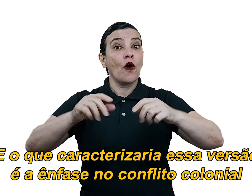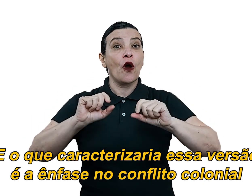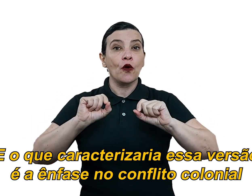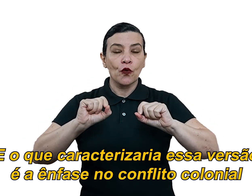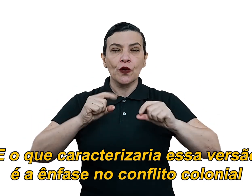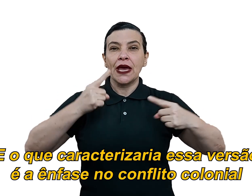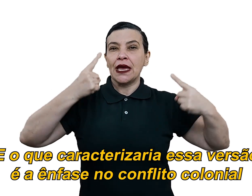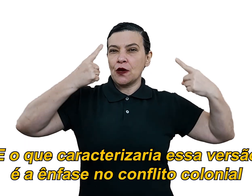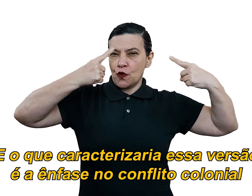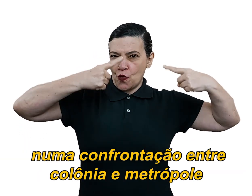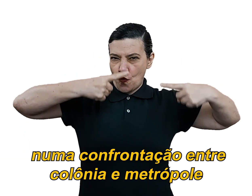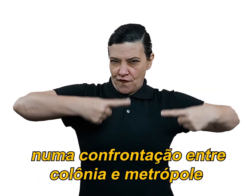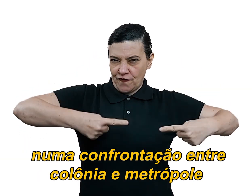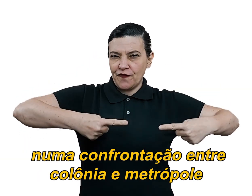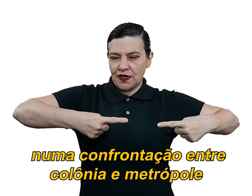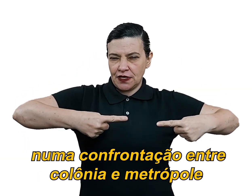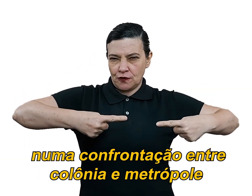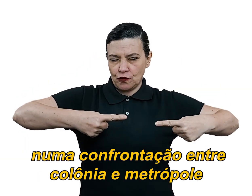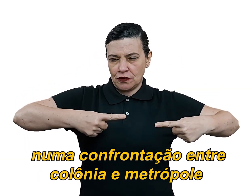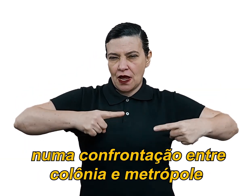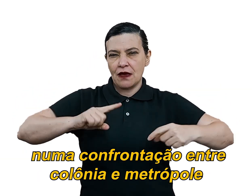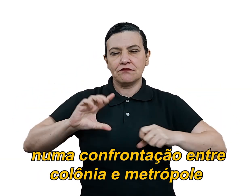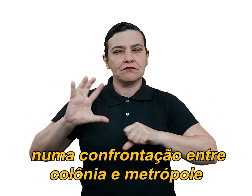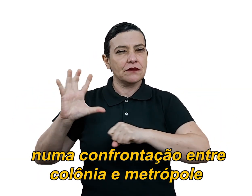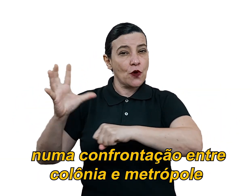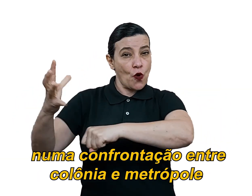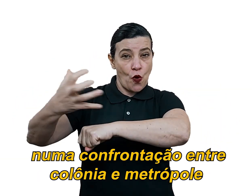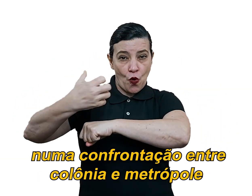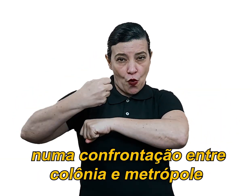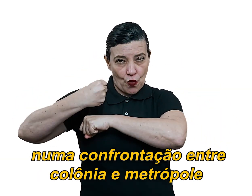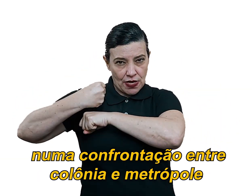no conflito colonial, numa